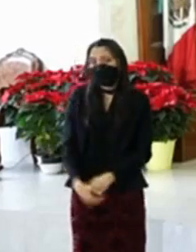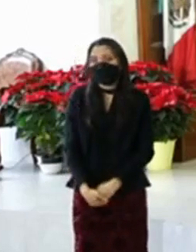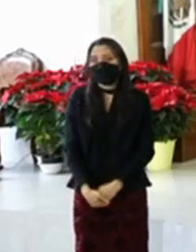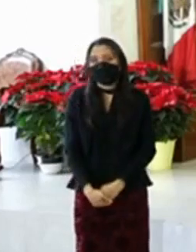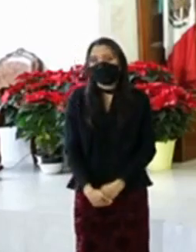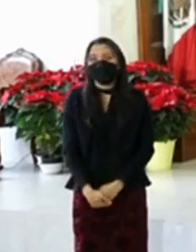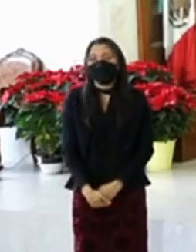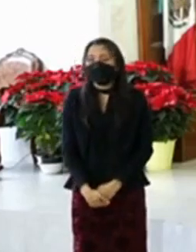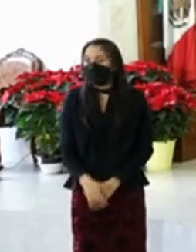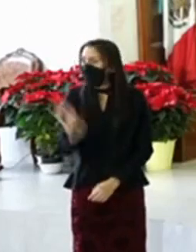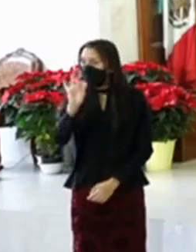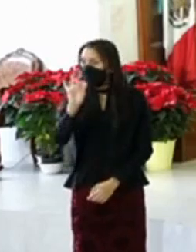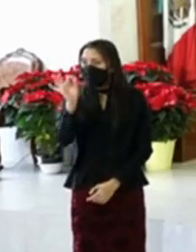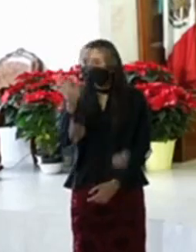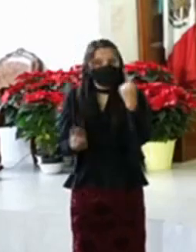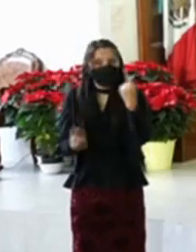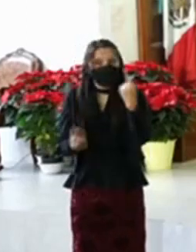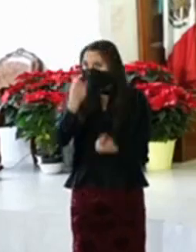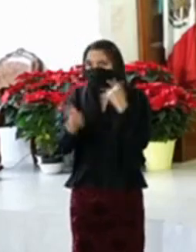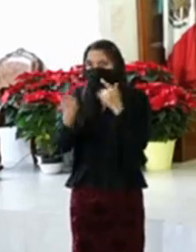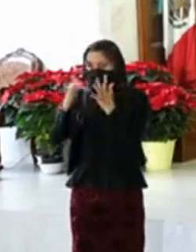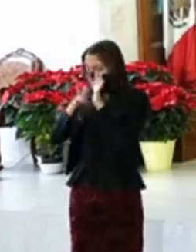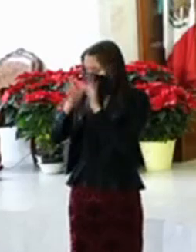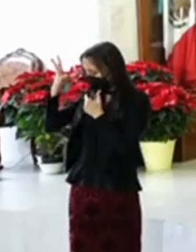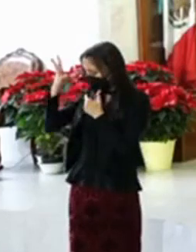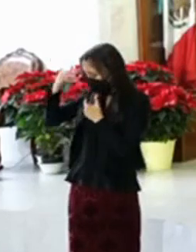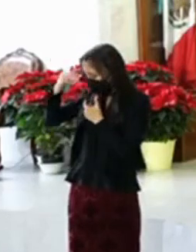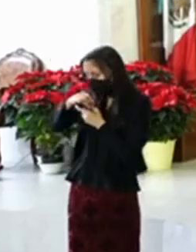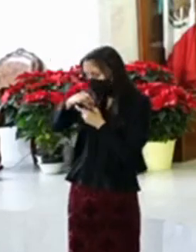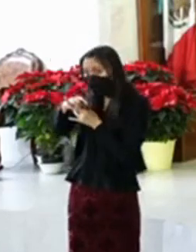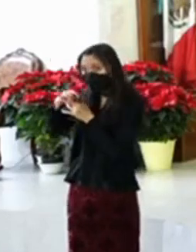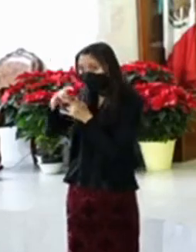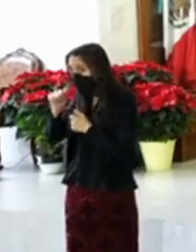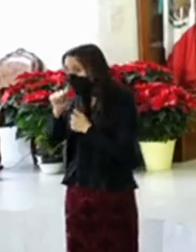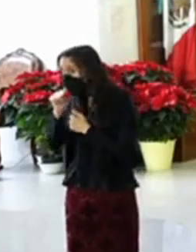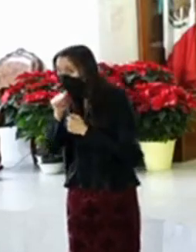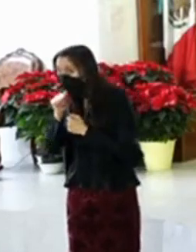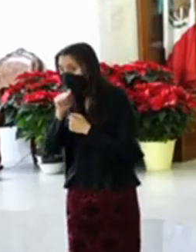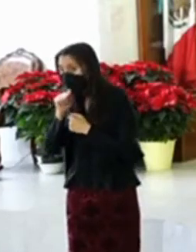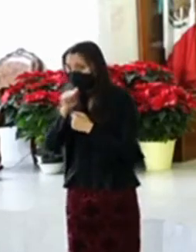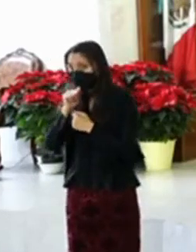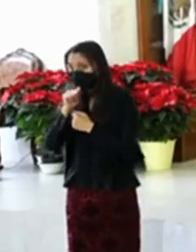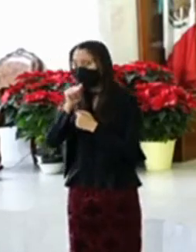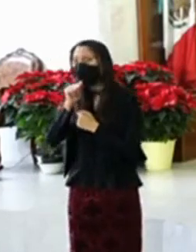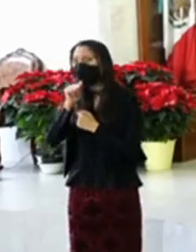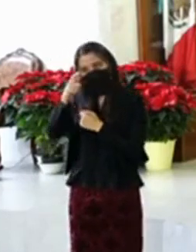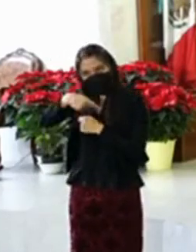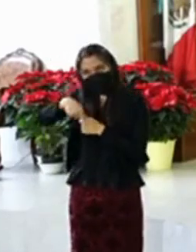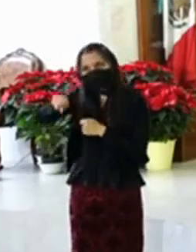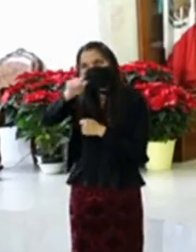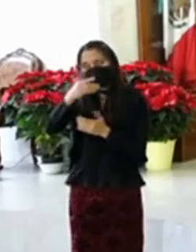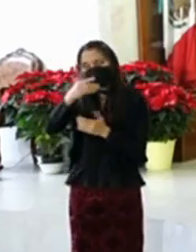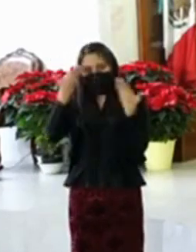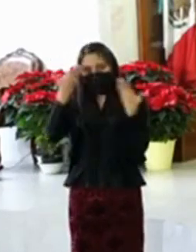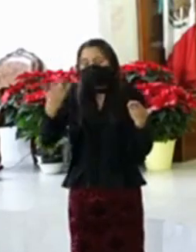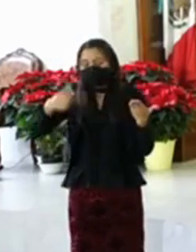Si no estuviera todavía Él con nosotros, debemos darle lugar en nuestra